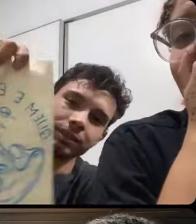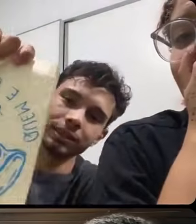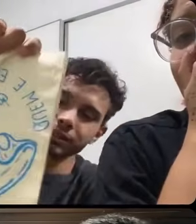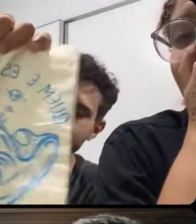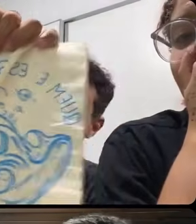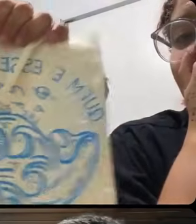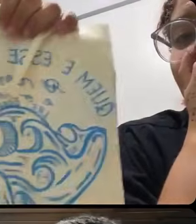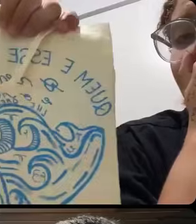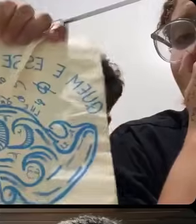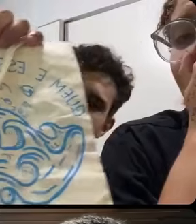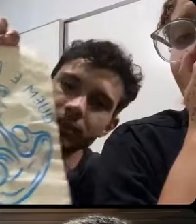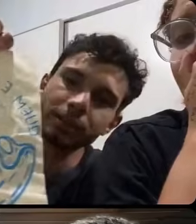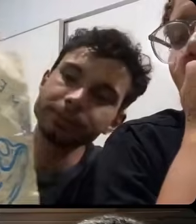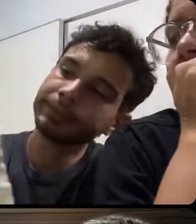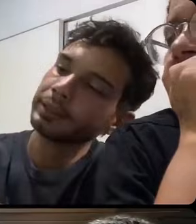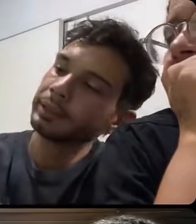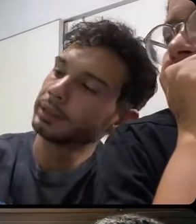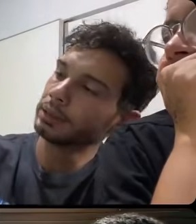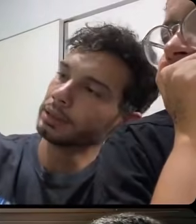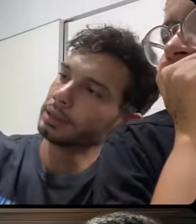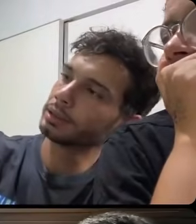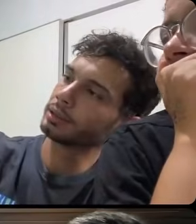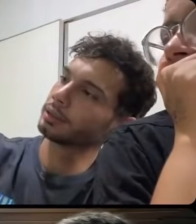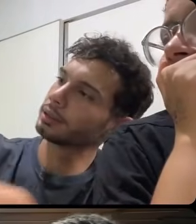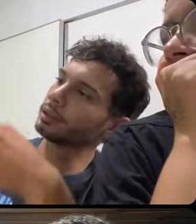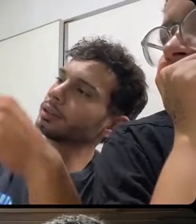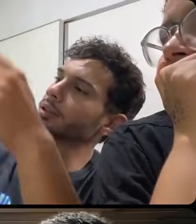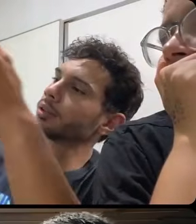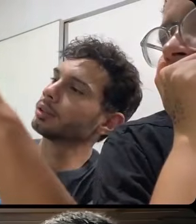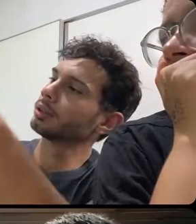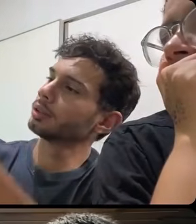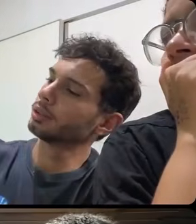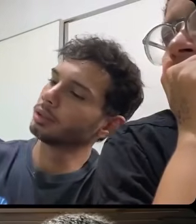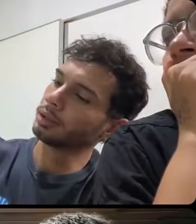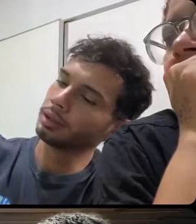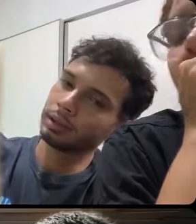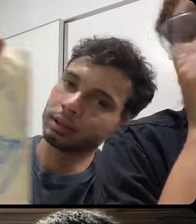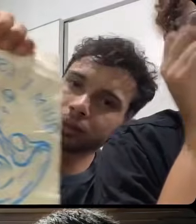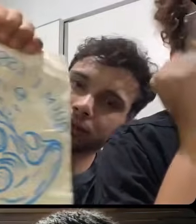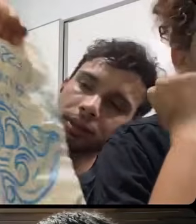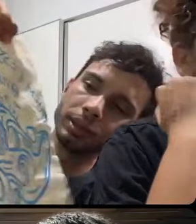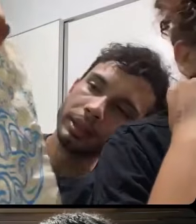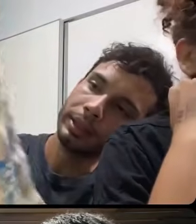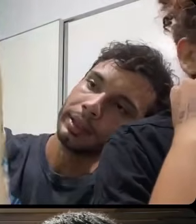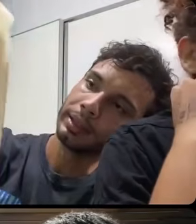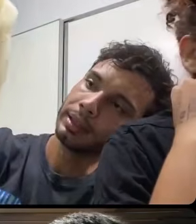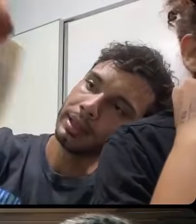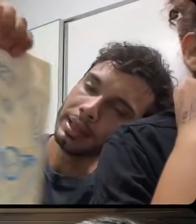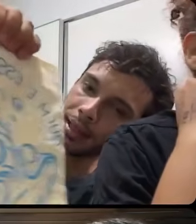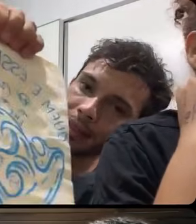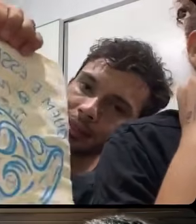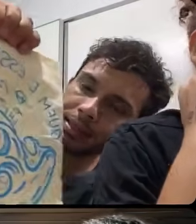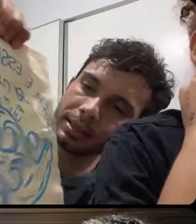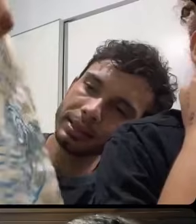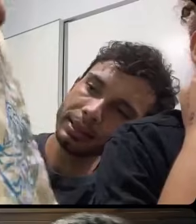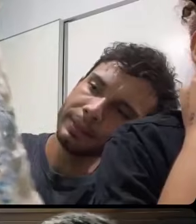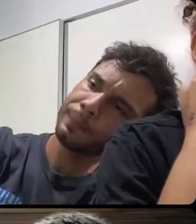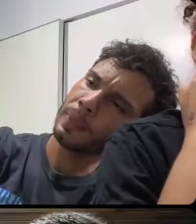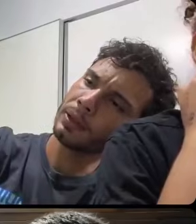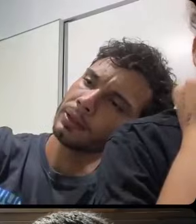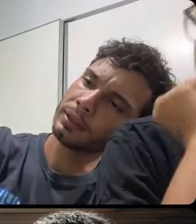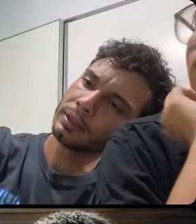O que É, diz aí? Tem, por exemplo, que que massa, eu digo assim, que é top. É esse. é, Top. é esse